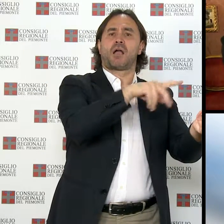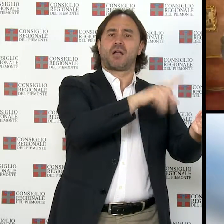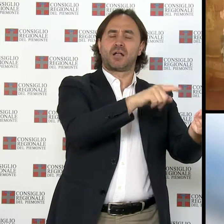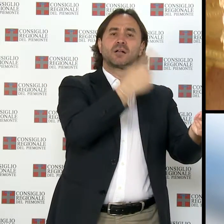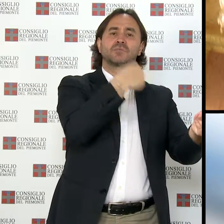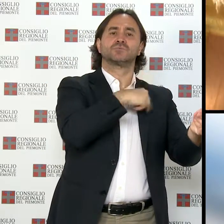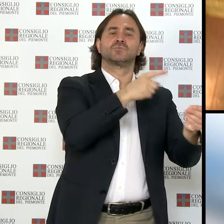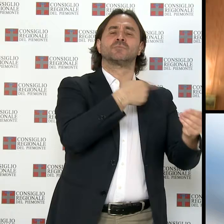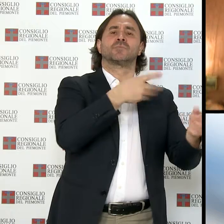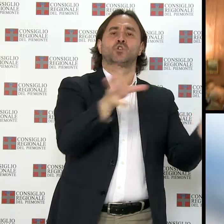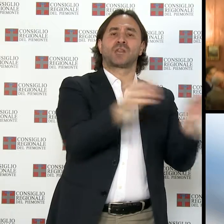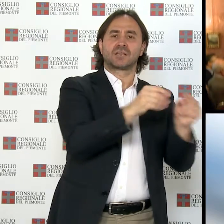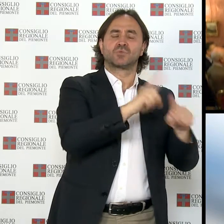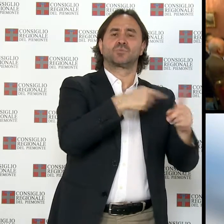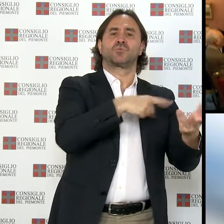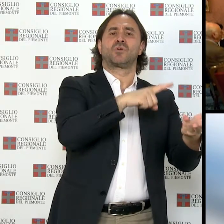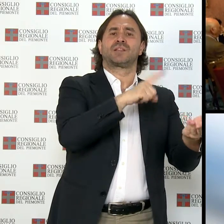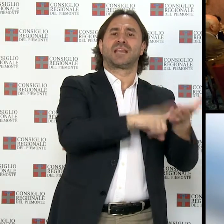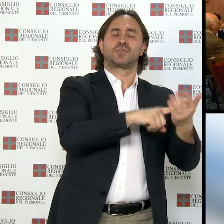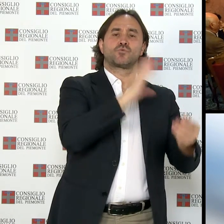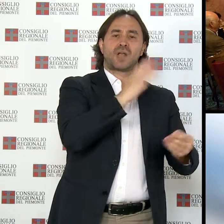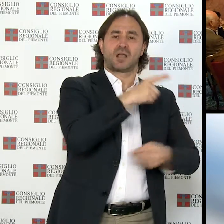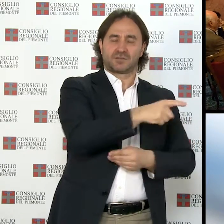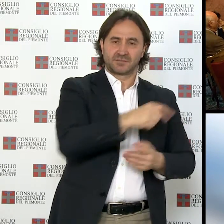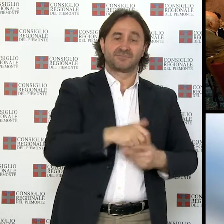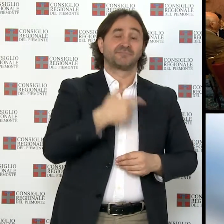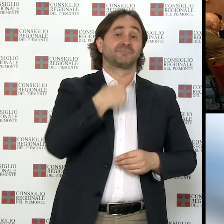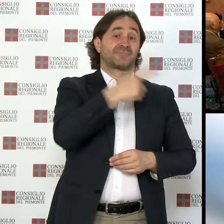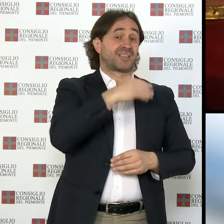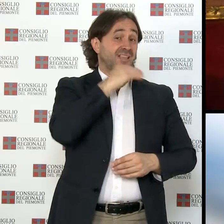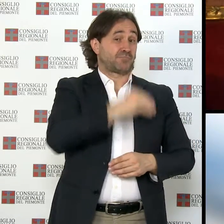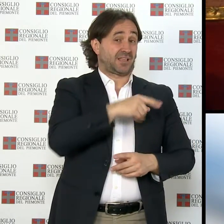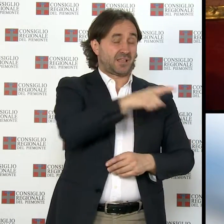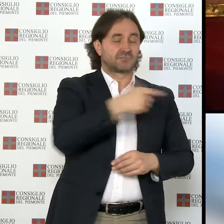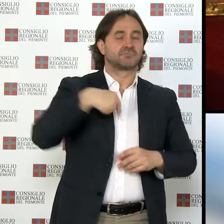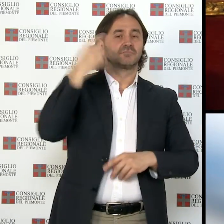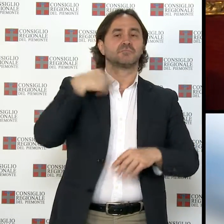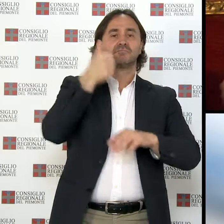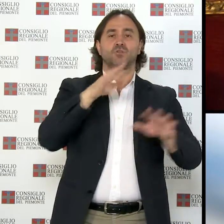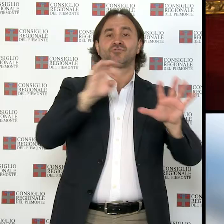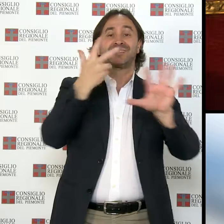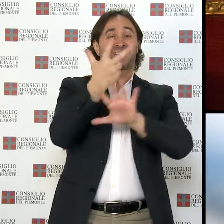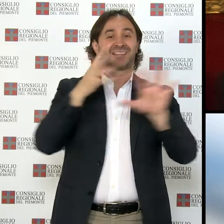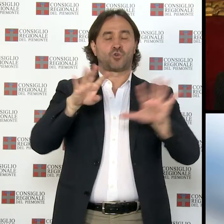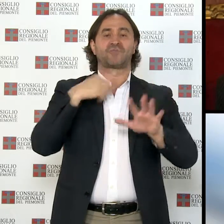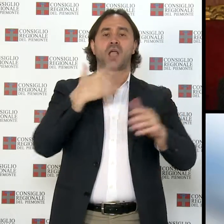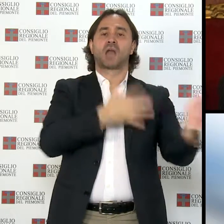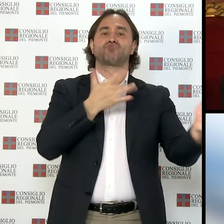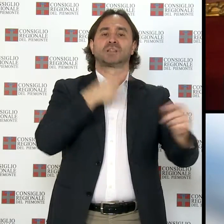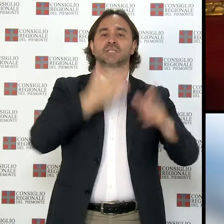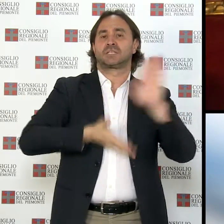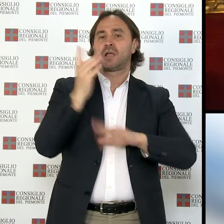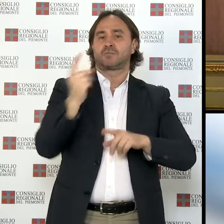totalitarismi e per i diritti umani. Ebrea italiana, Vera si è rifugiata nel 1939 in Argentina per sfuggire ai